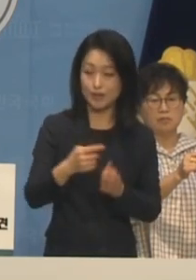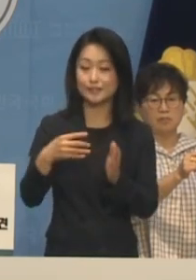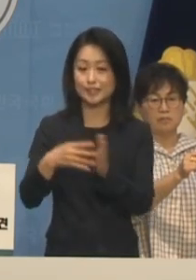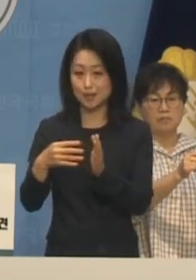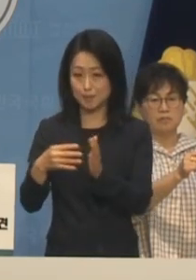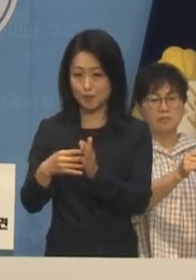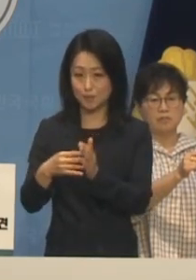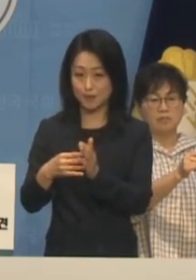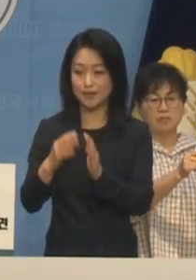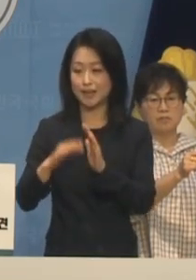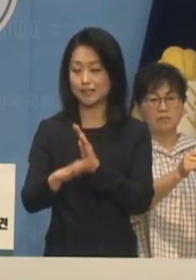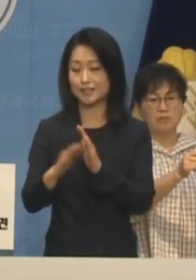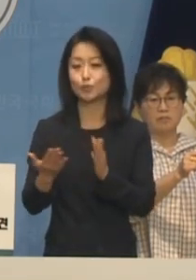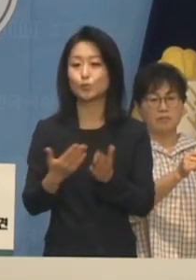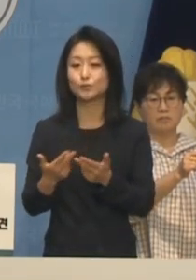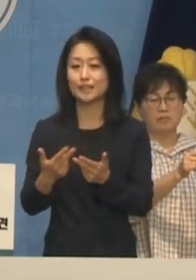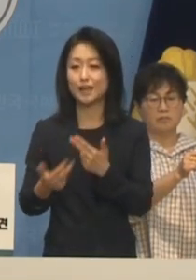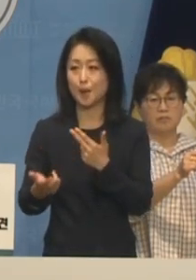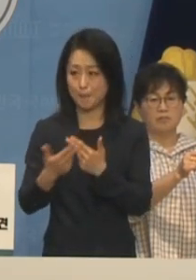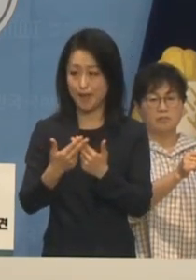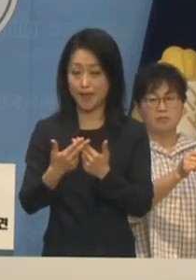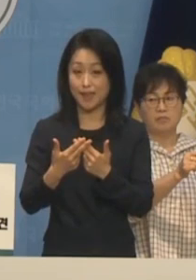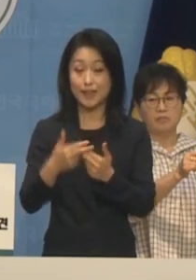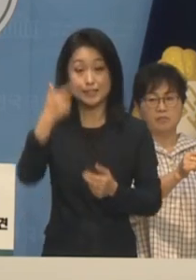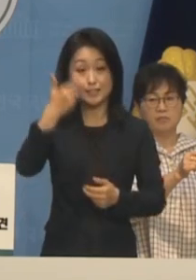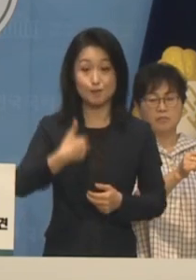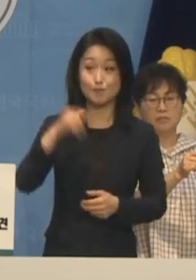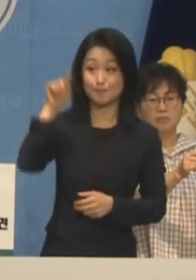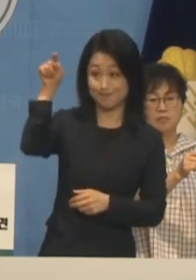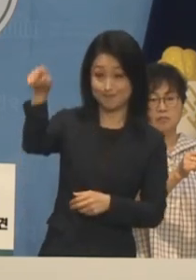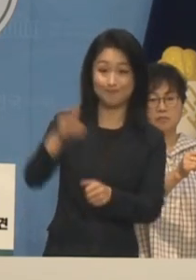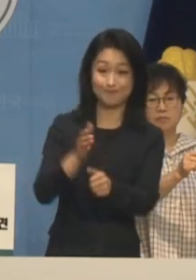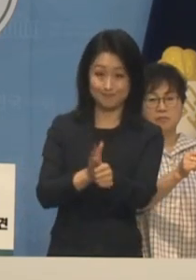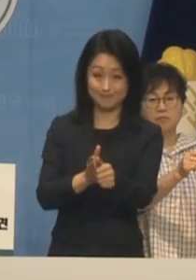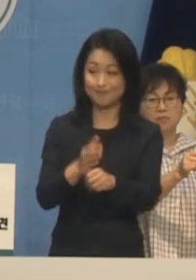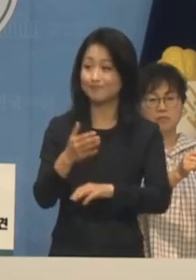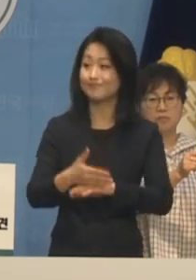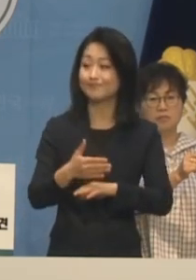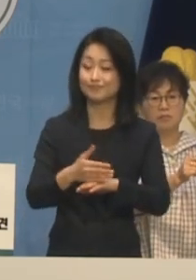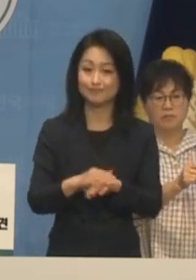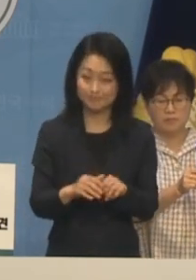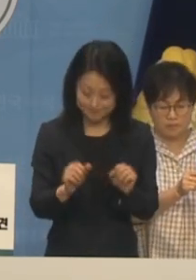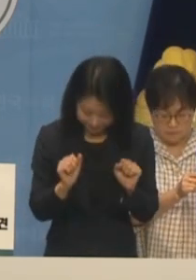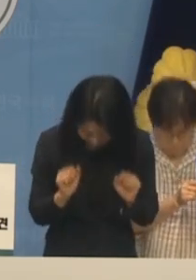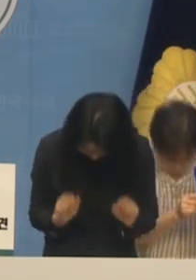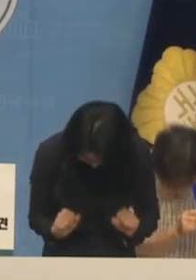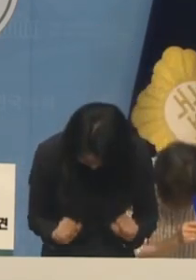한국가사노동자협회 이상입니다. 질문은 바깥에서 받도록 하겠습니다. 고맙습니다.